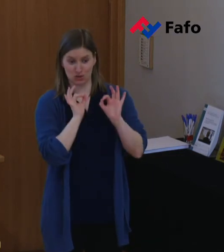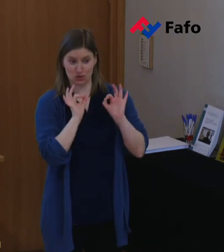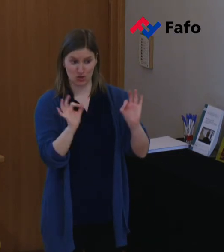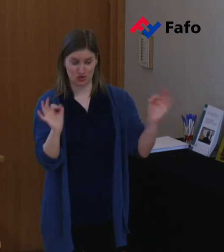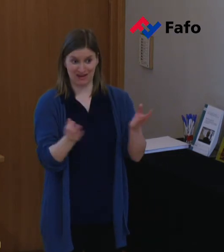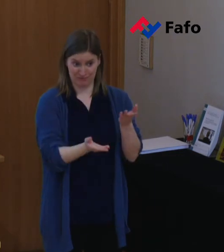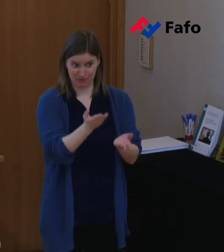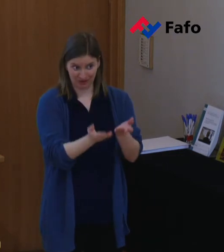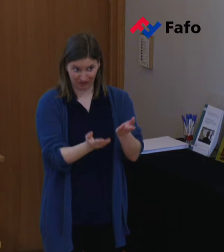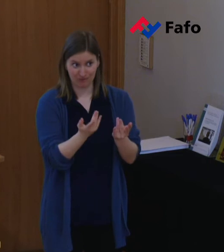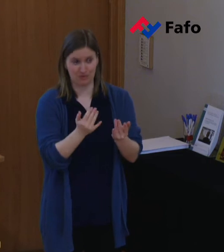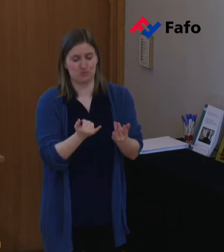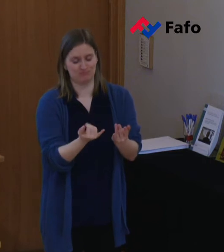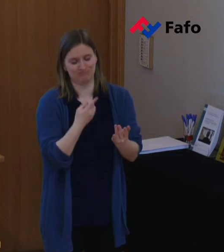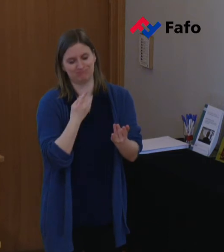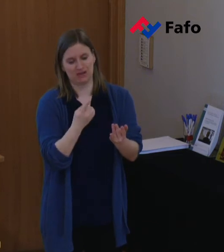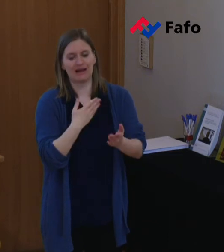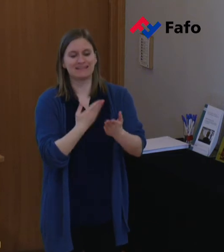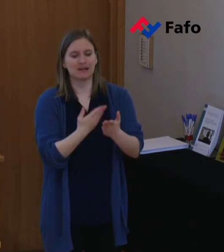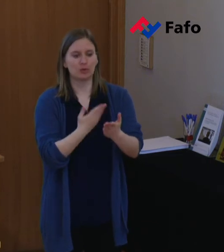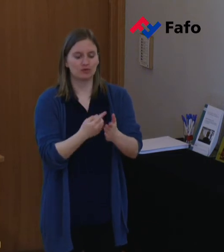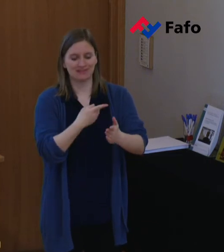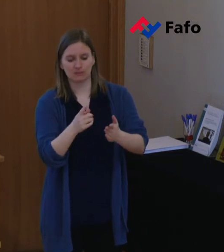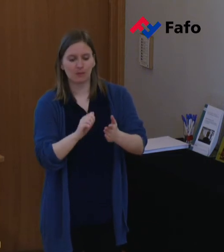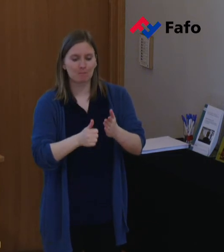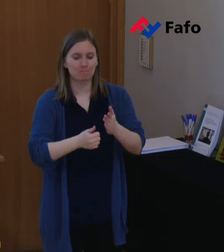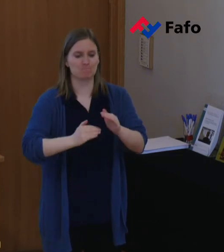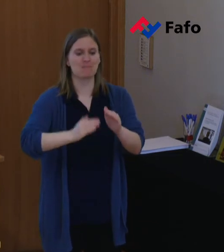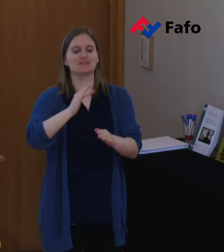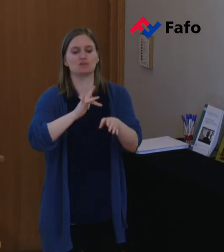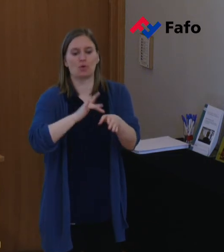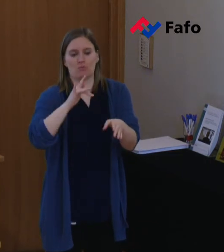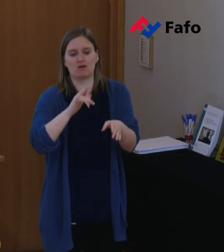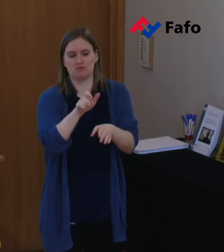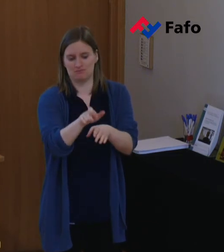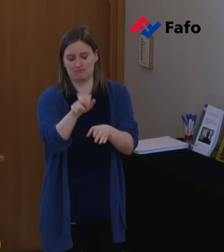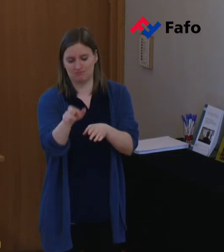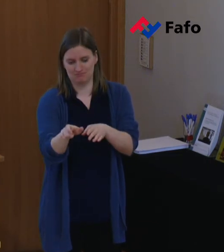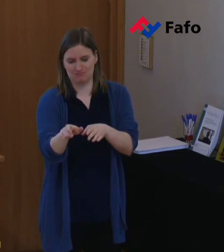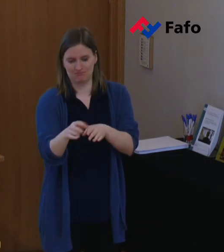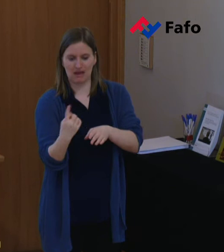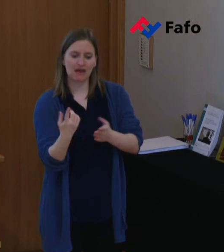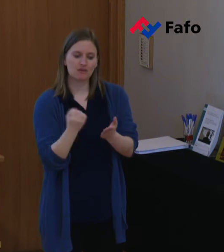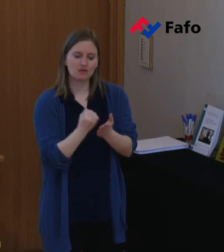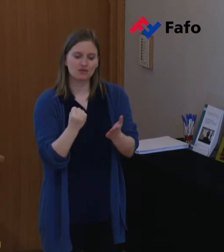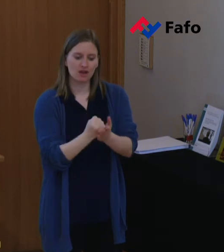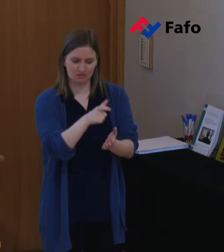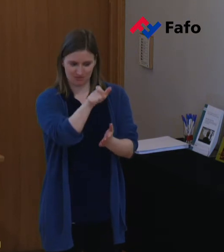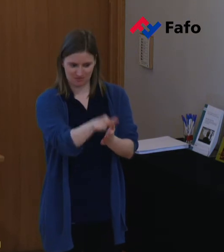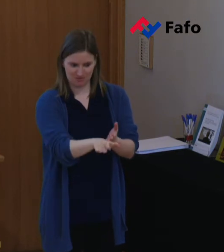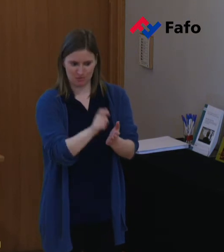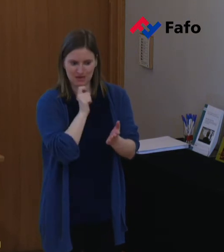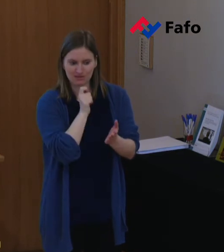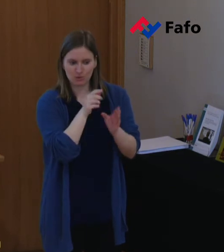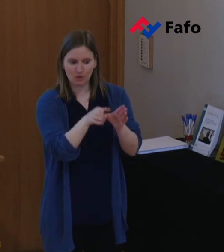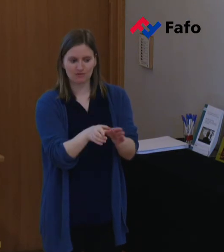i denne evalueringen er at dette er et tilbud til de mest sårbare. En av de ansatte som ble